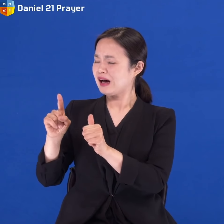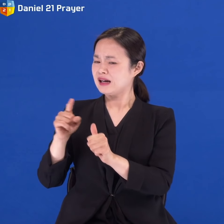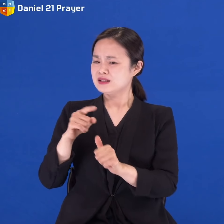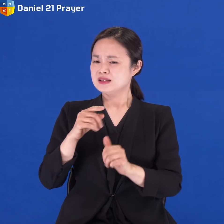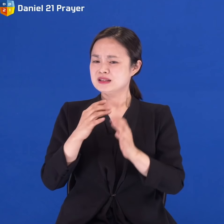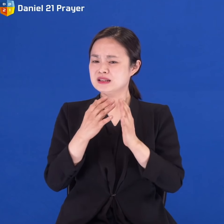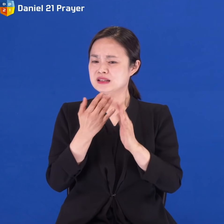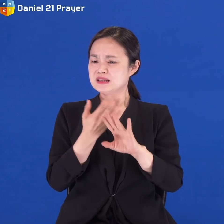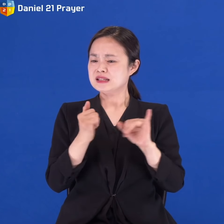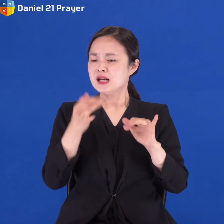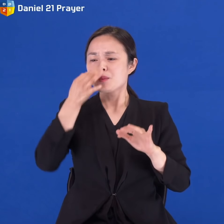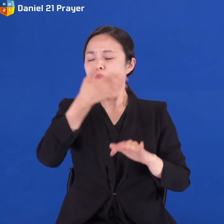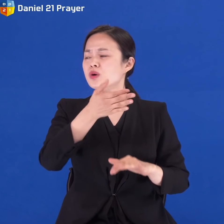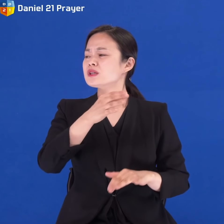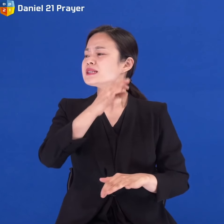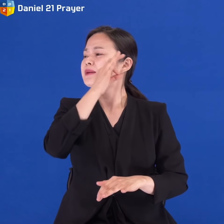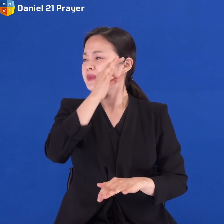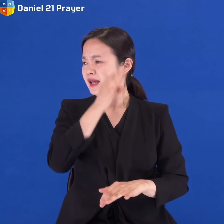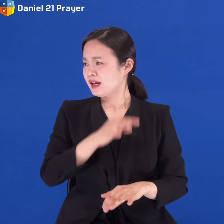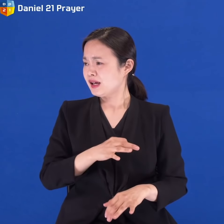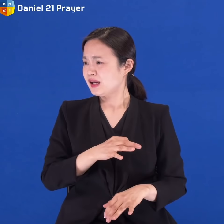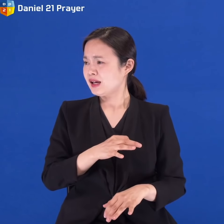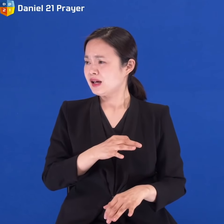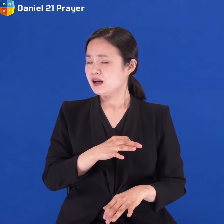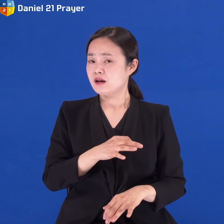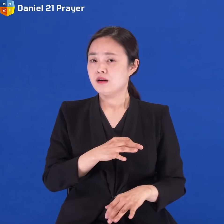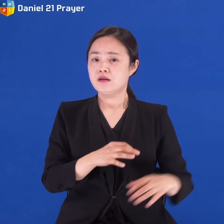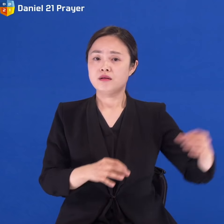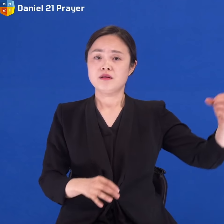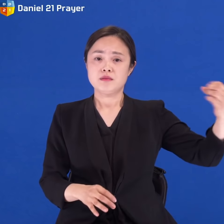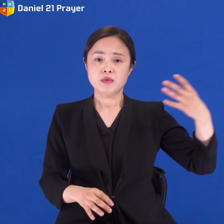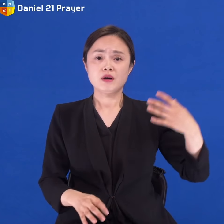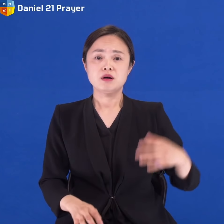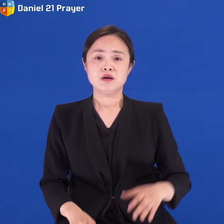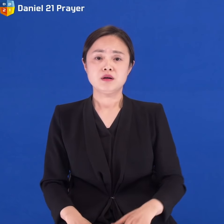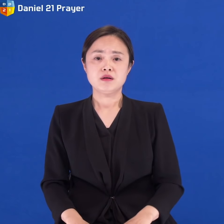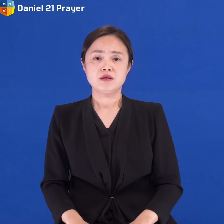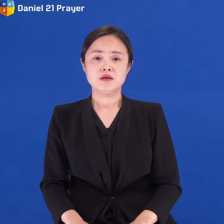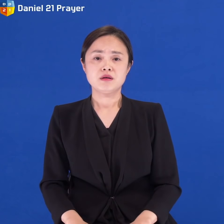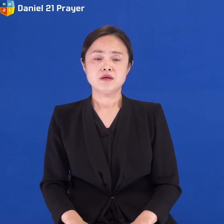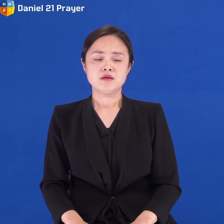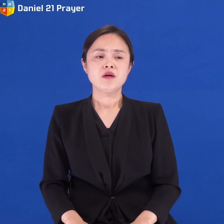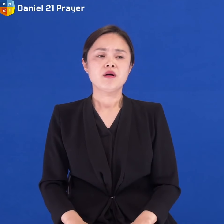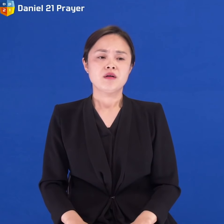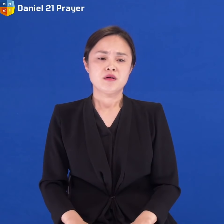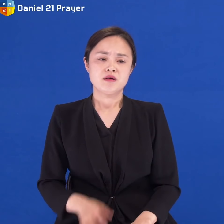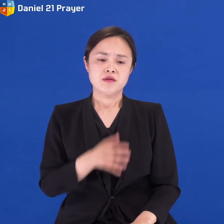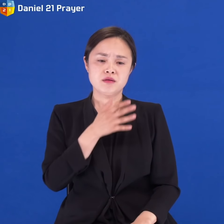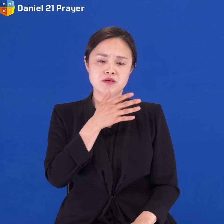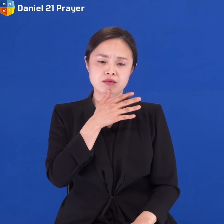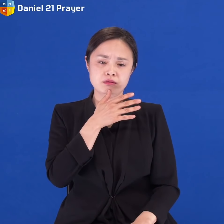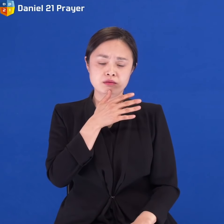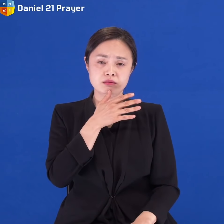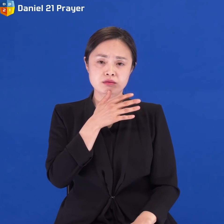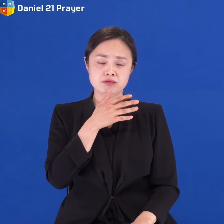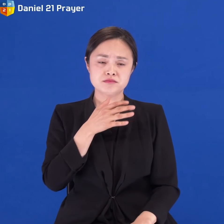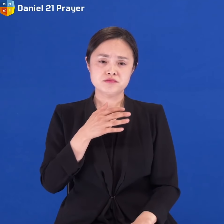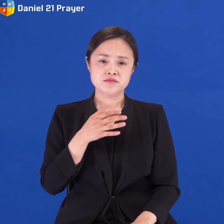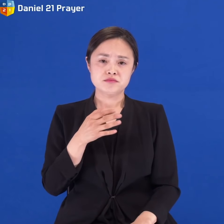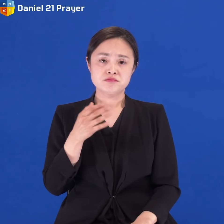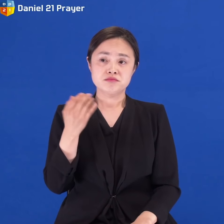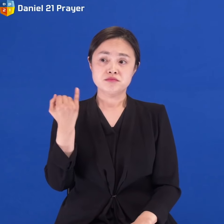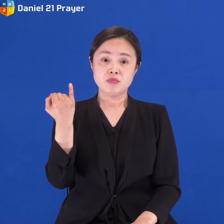저는 그의 어머니 말을 듣고 그렇지, 언니도 엄마가 원하는